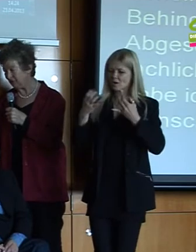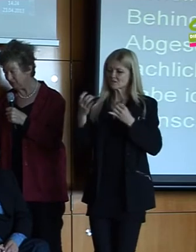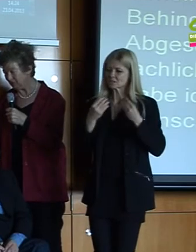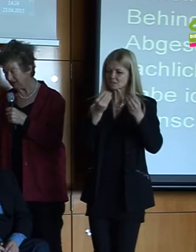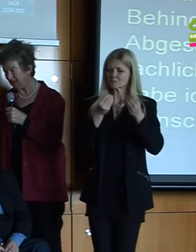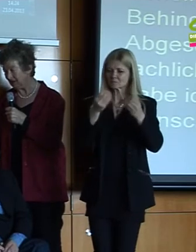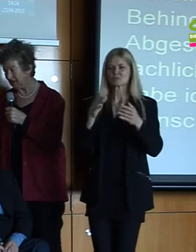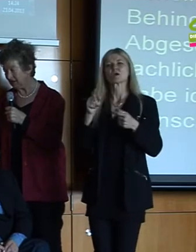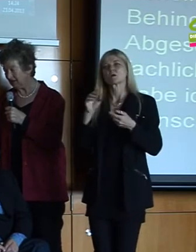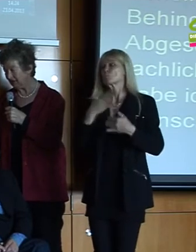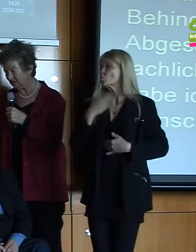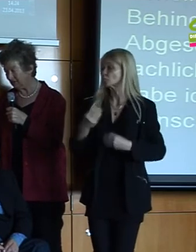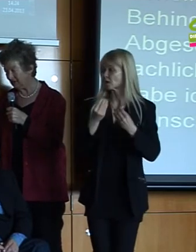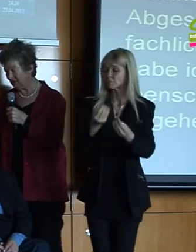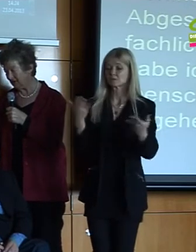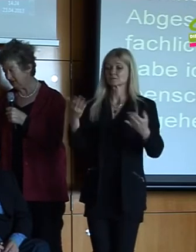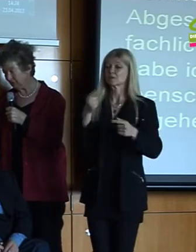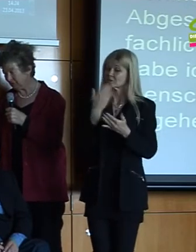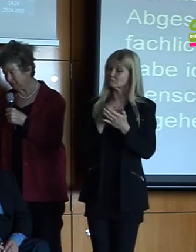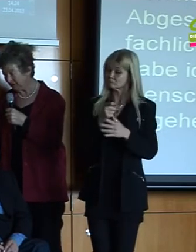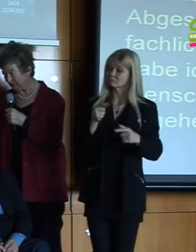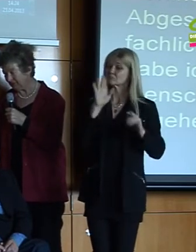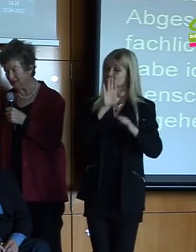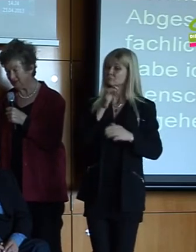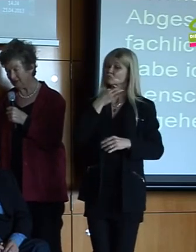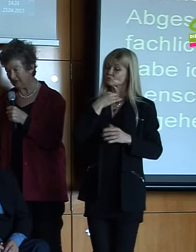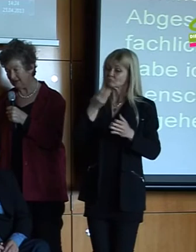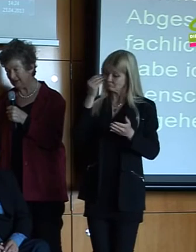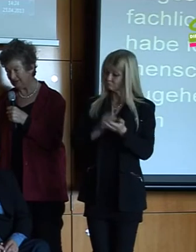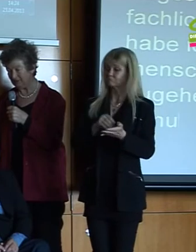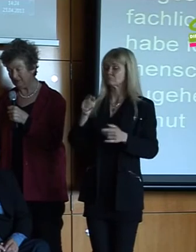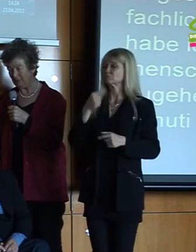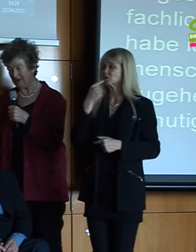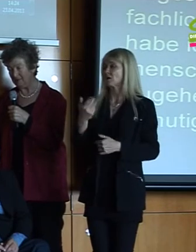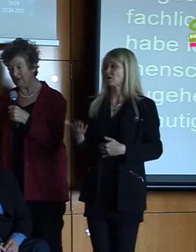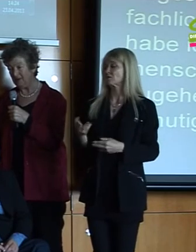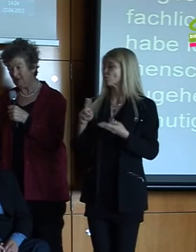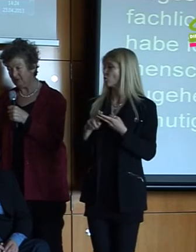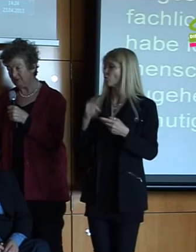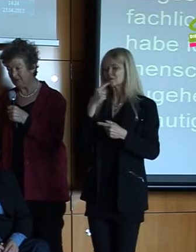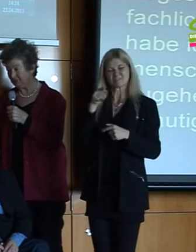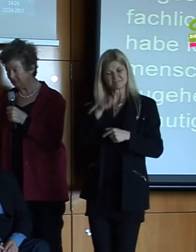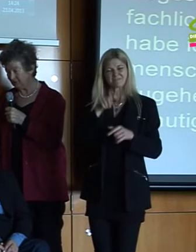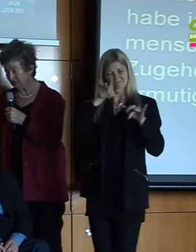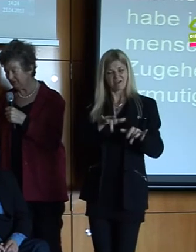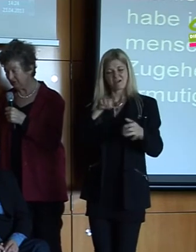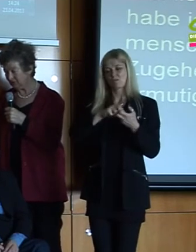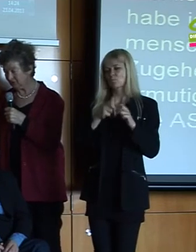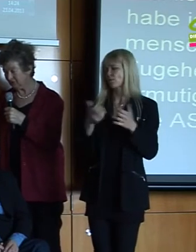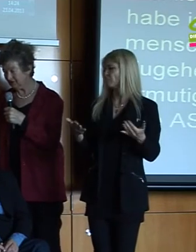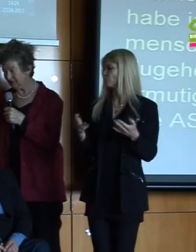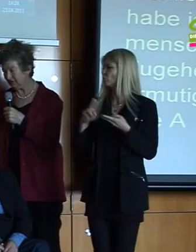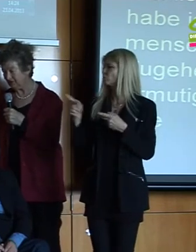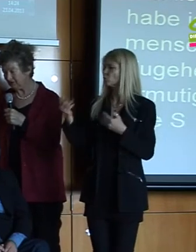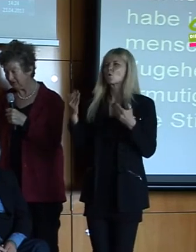nämlich sie zu ermutigen, ihre Stimme irgendwo zu deponieren und zu sagen, da gibt es ein Problem. Und so, du hast ja heute